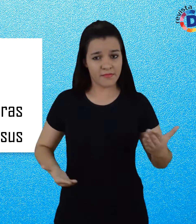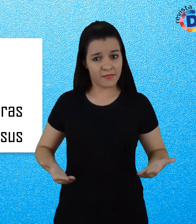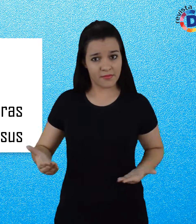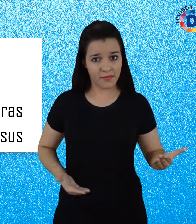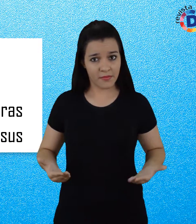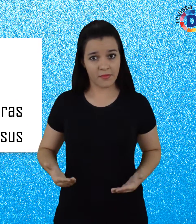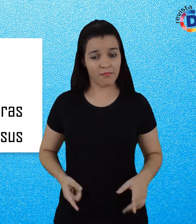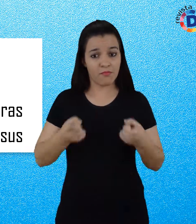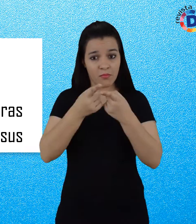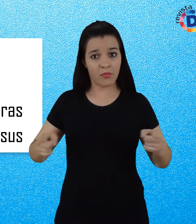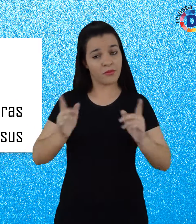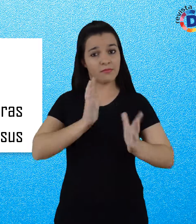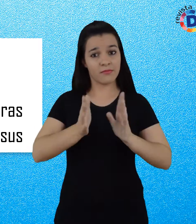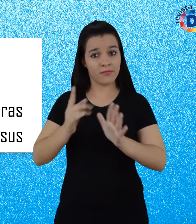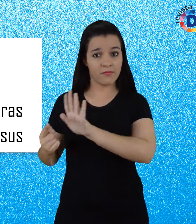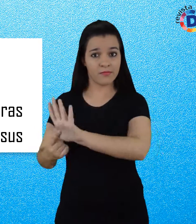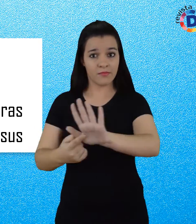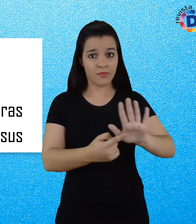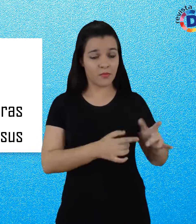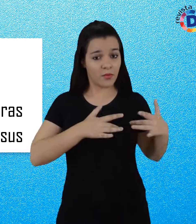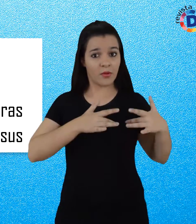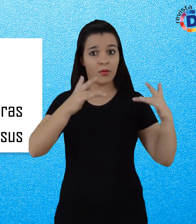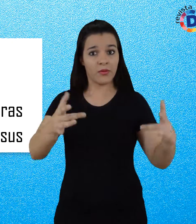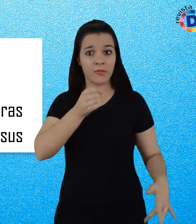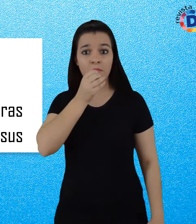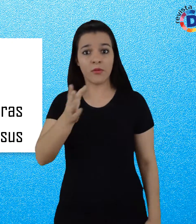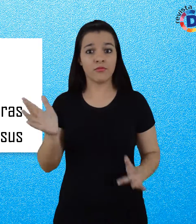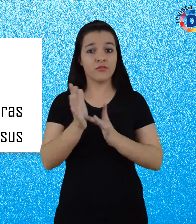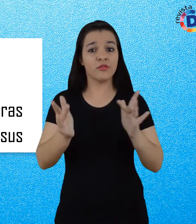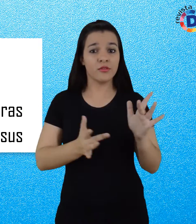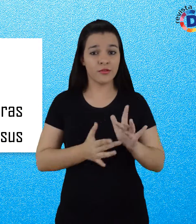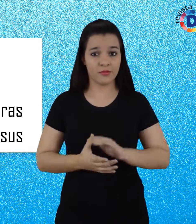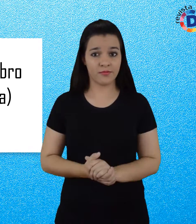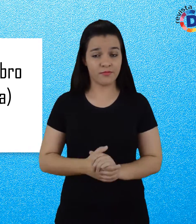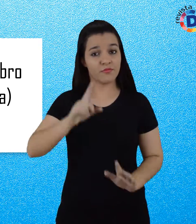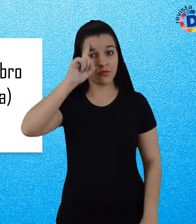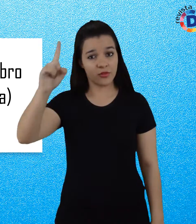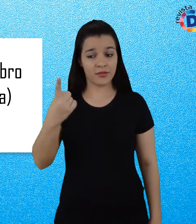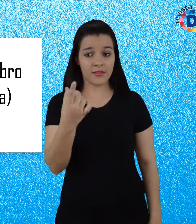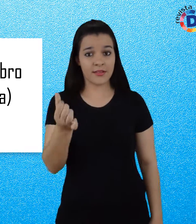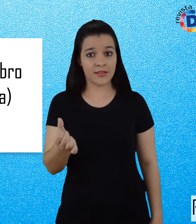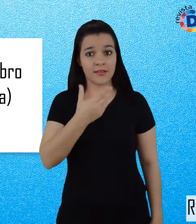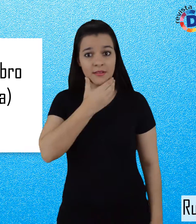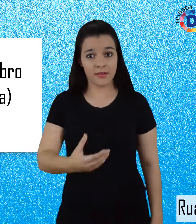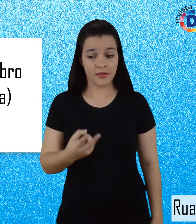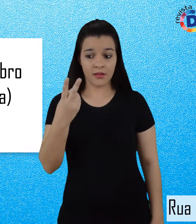Serviço Músicas com Interpretação em Libras, ONG Social Bom Jesus Quando?